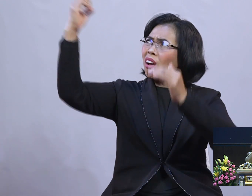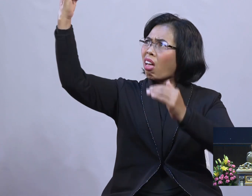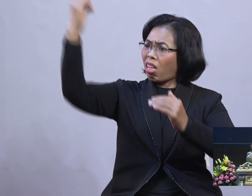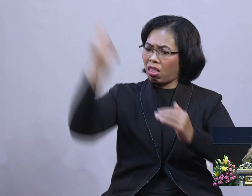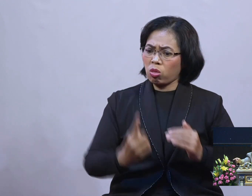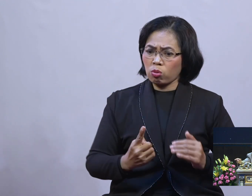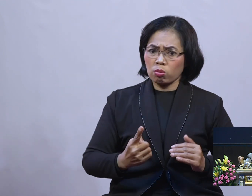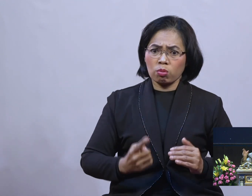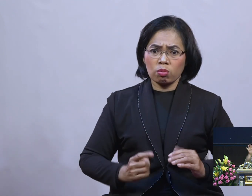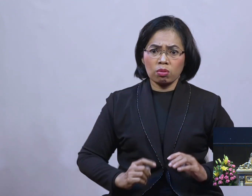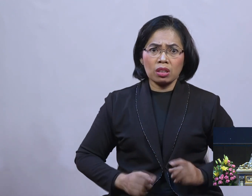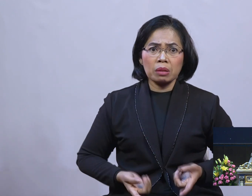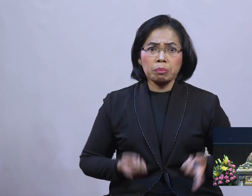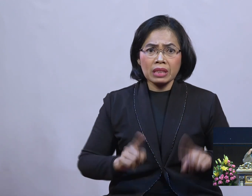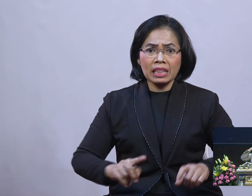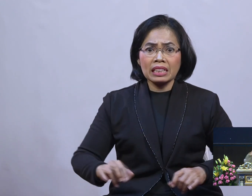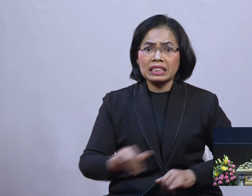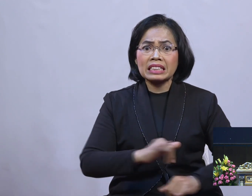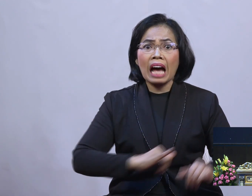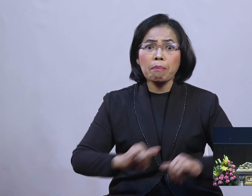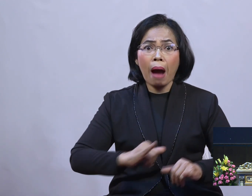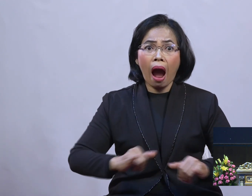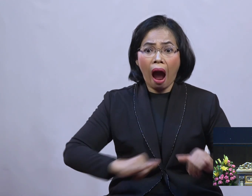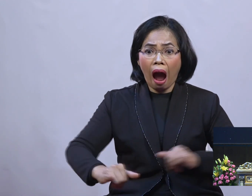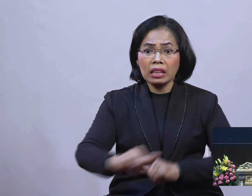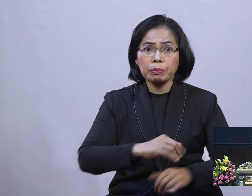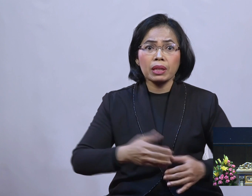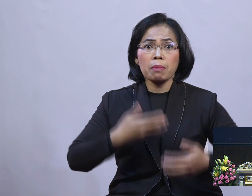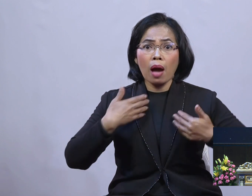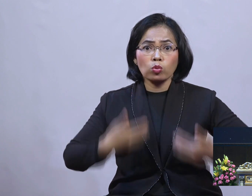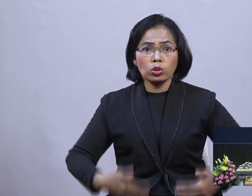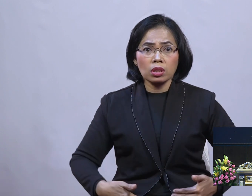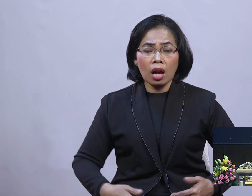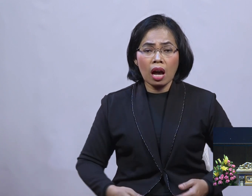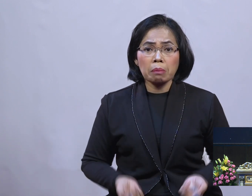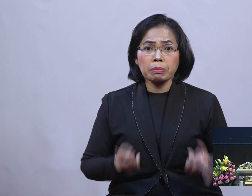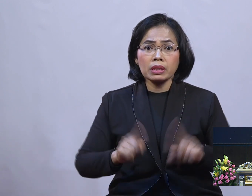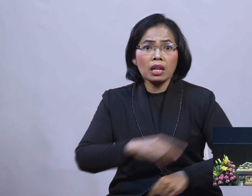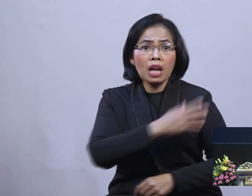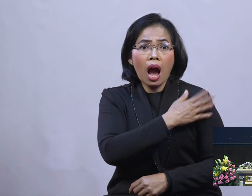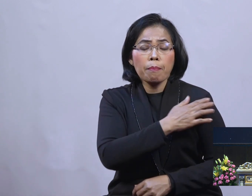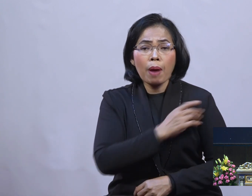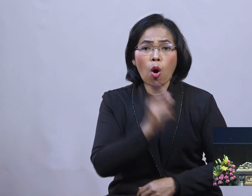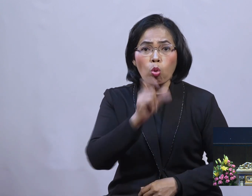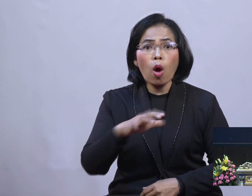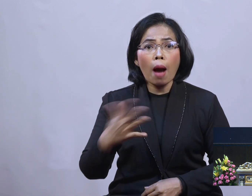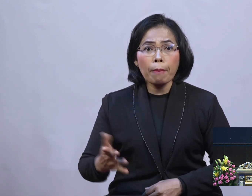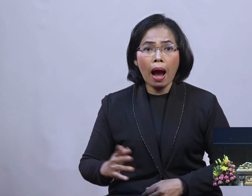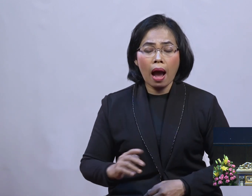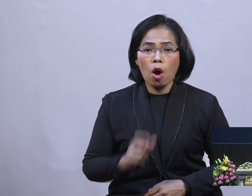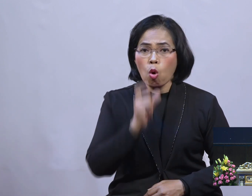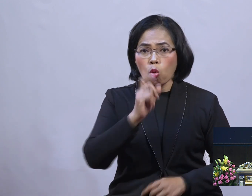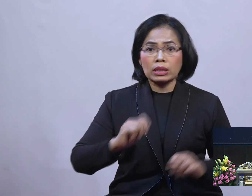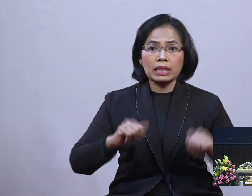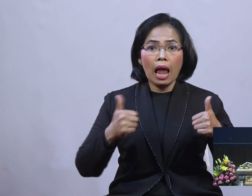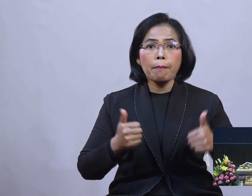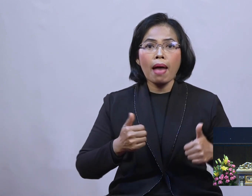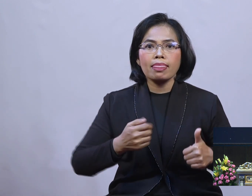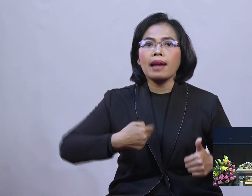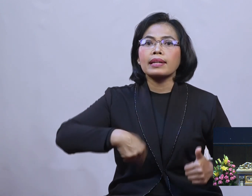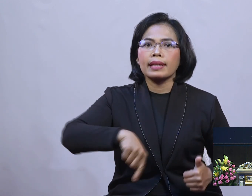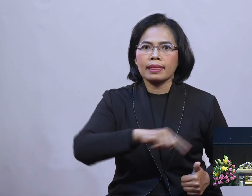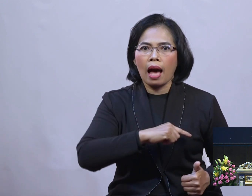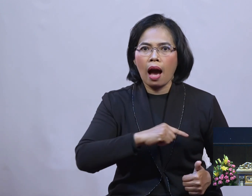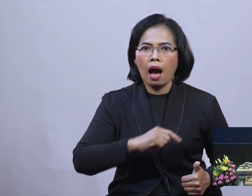mati diatas kayu salib menjadi hamba demi apa demi keselamatan kita demi